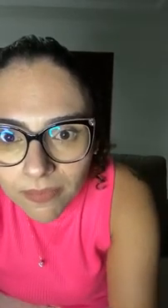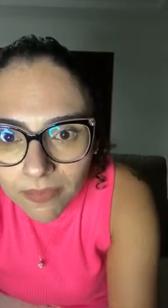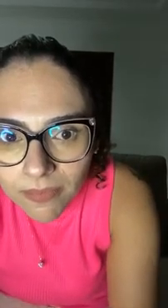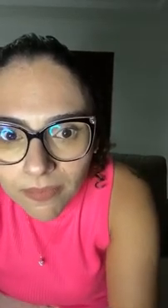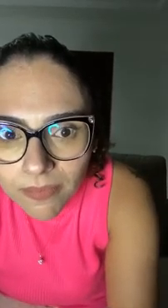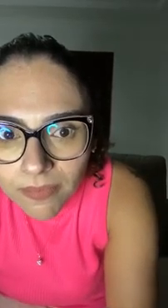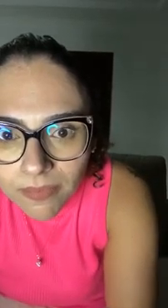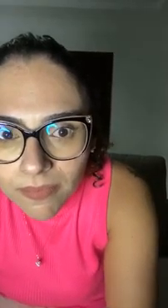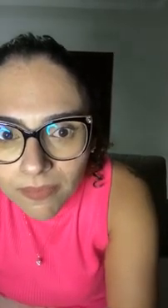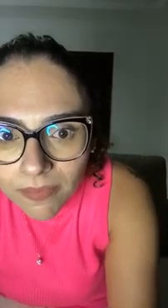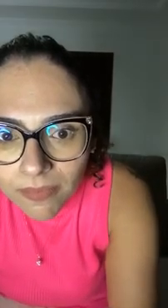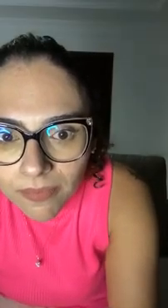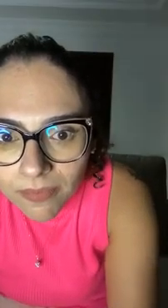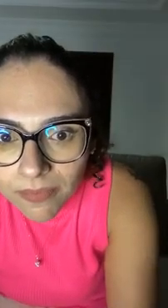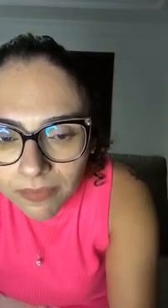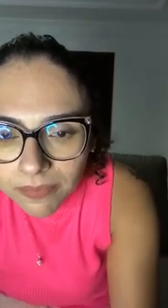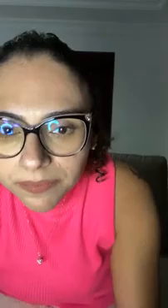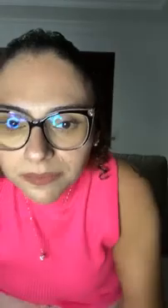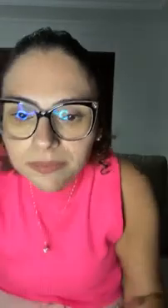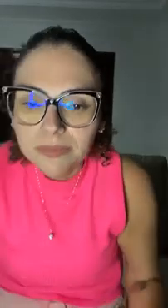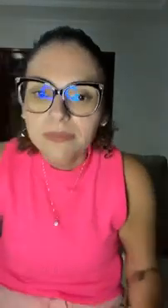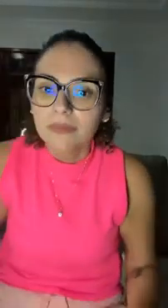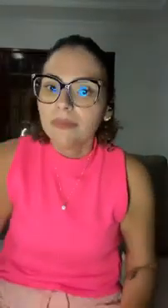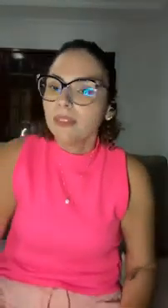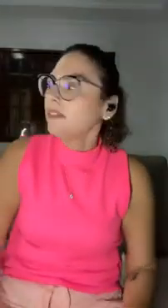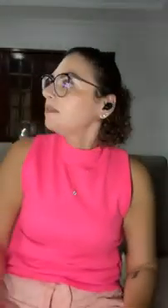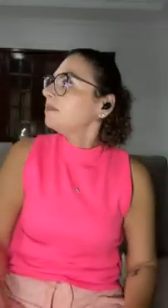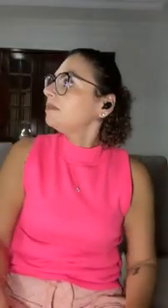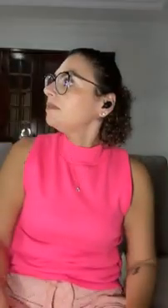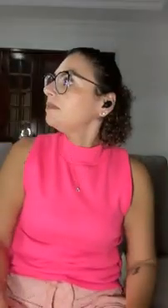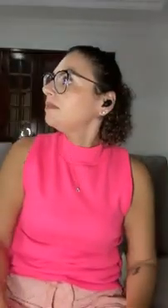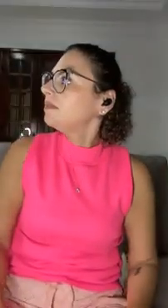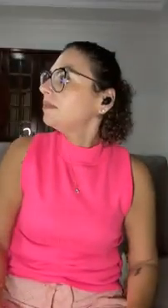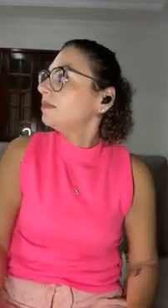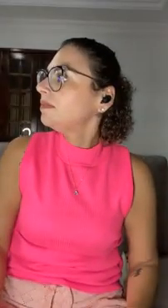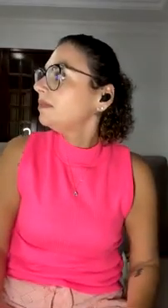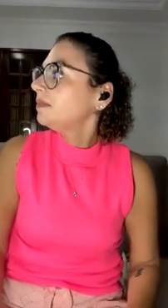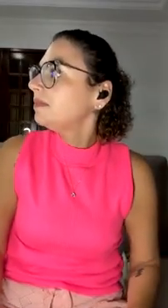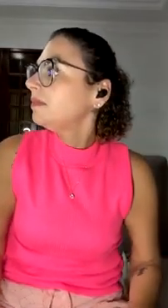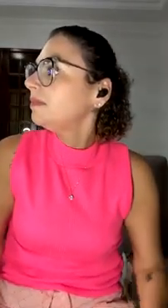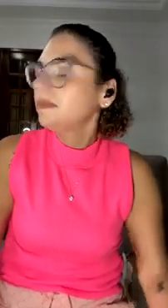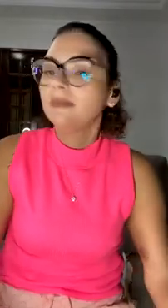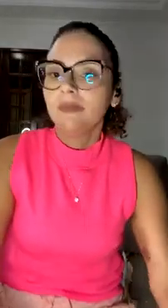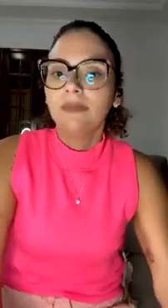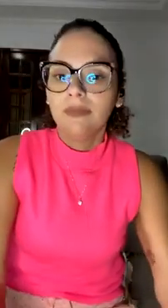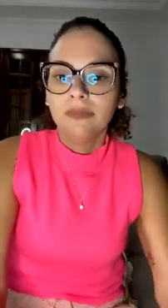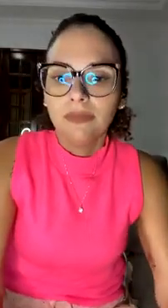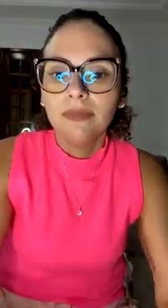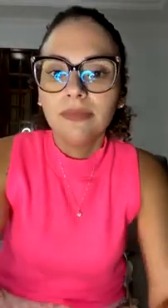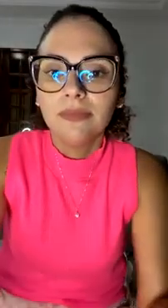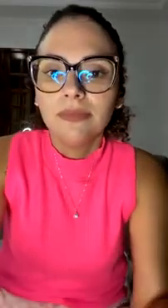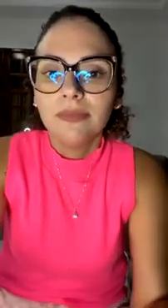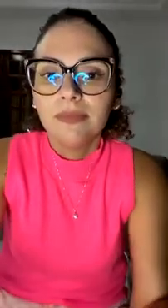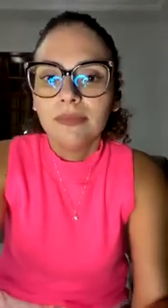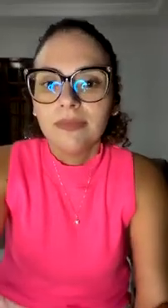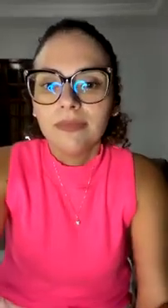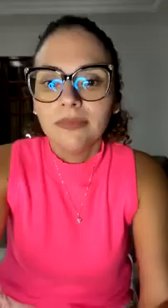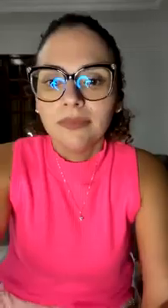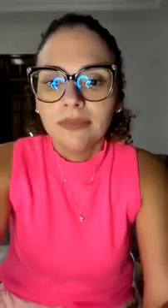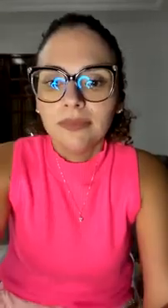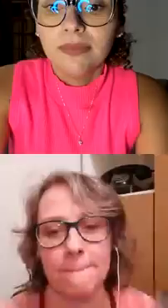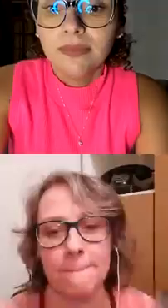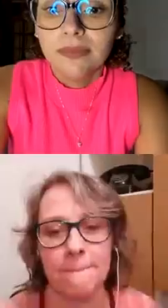Vou deixar o meu ligado aqui. Agora, uma coisa que eu vai conhecer, eu preciso dar os comentários.